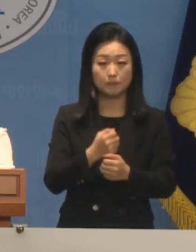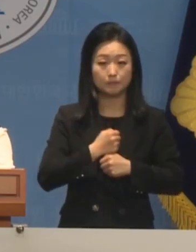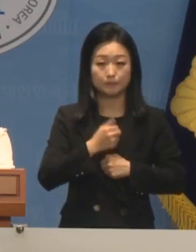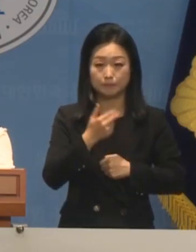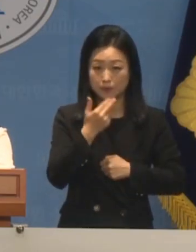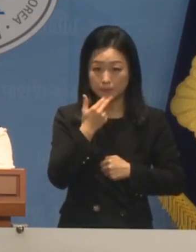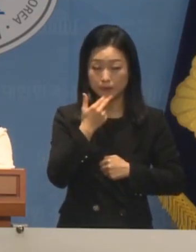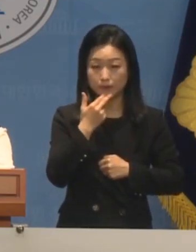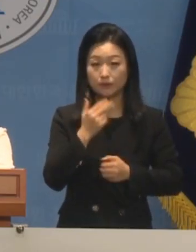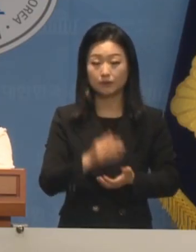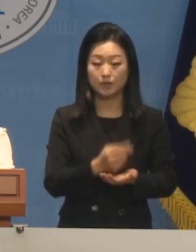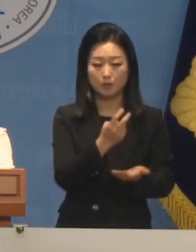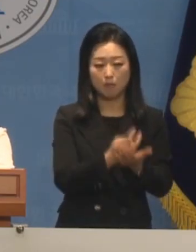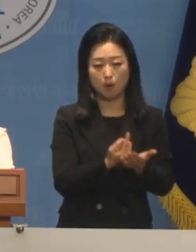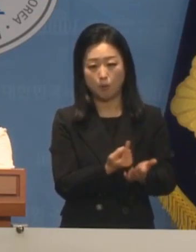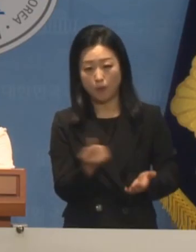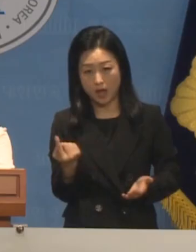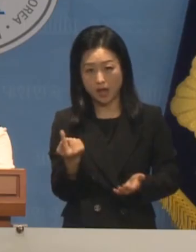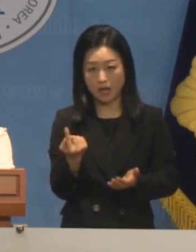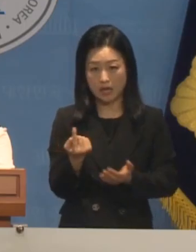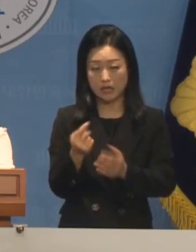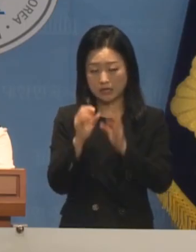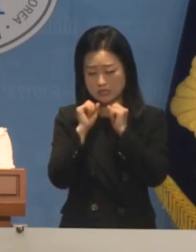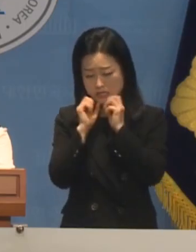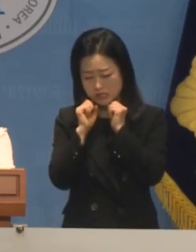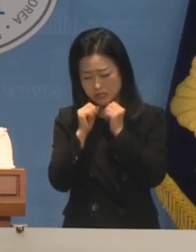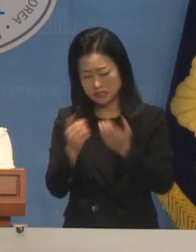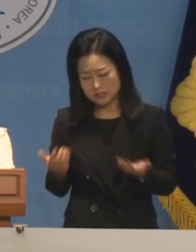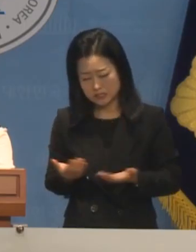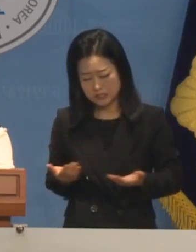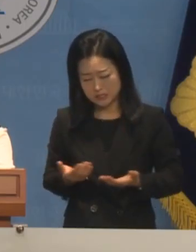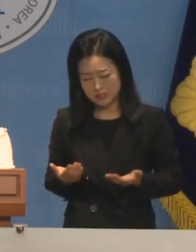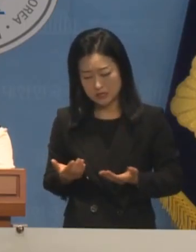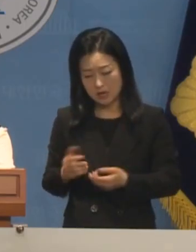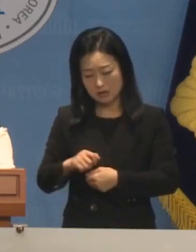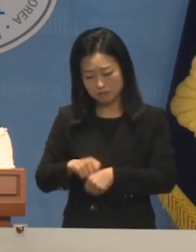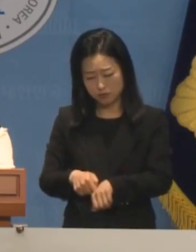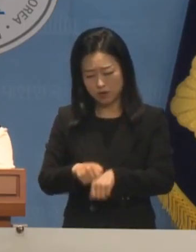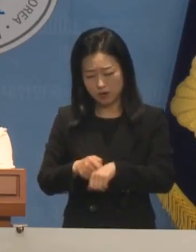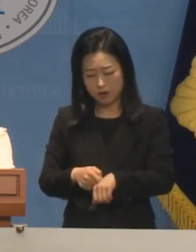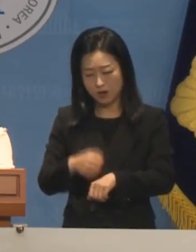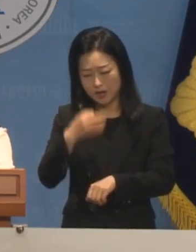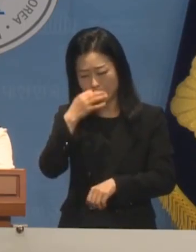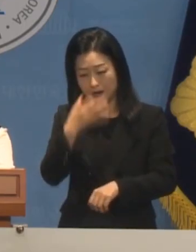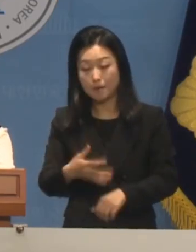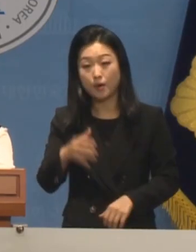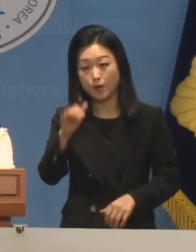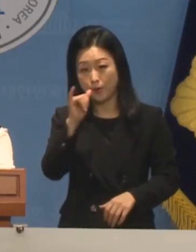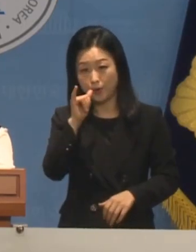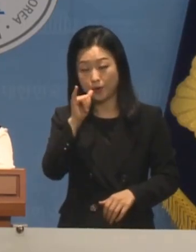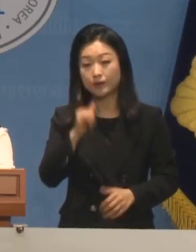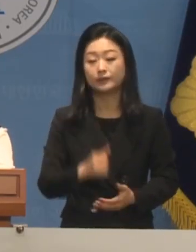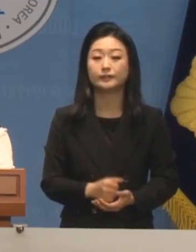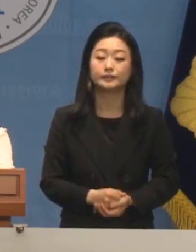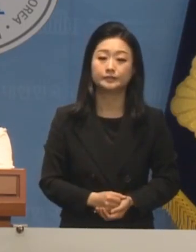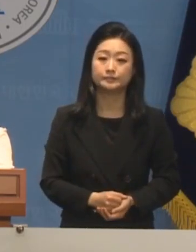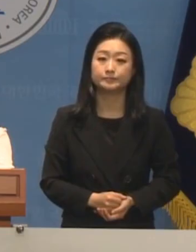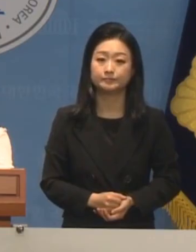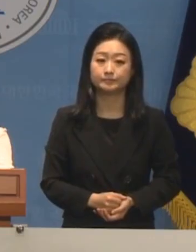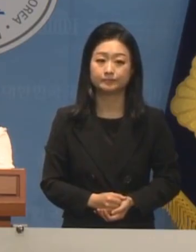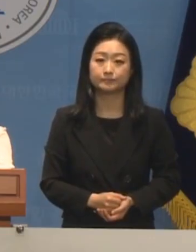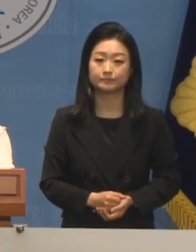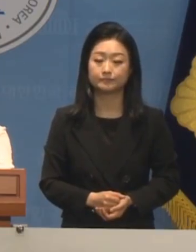법적용의 사각지대에 놓여 있는 수많은 의료 전문직 중의 노동자들의 현실을 다시 한번